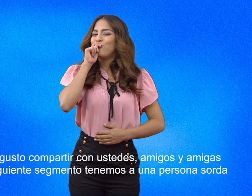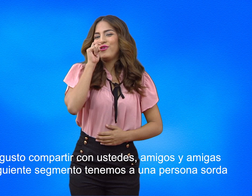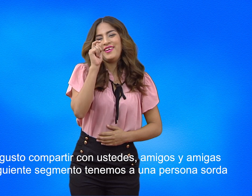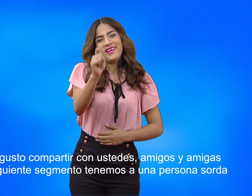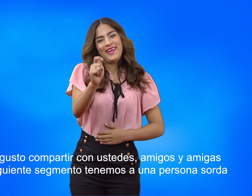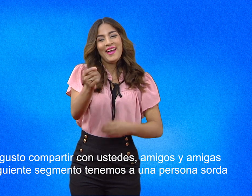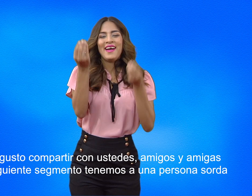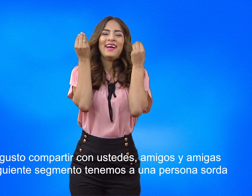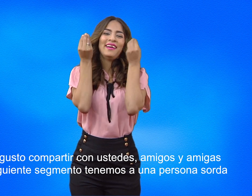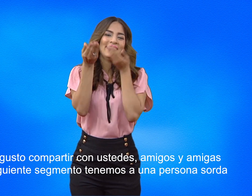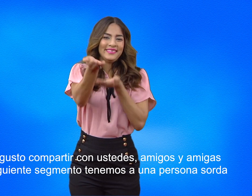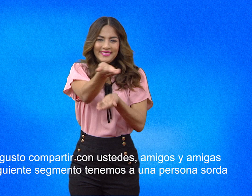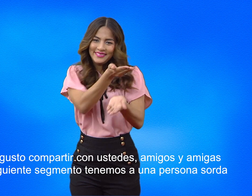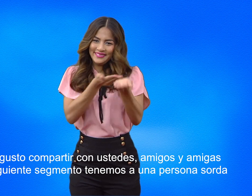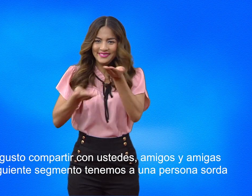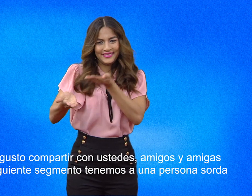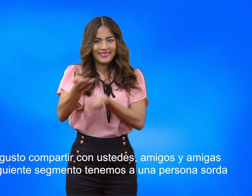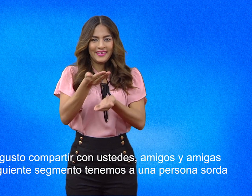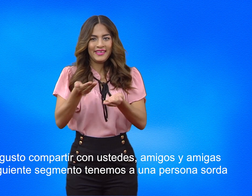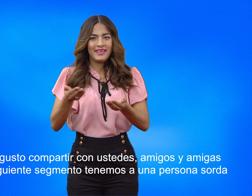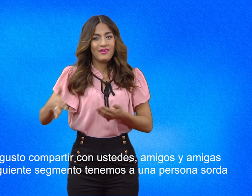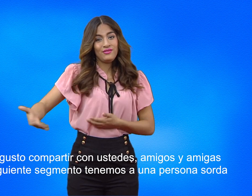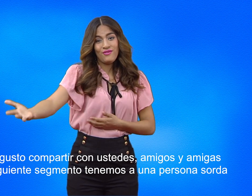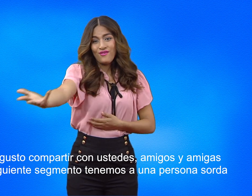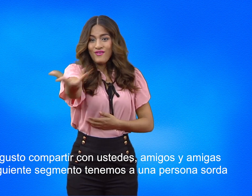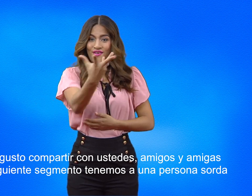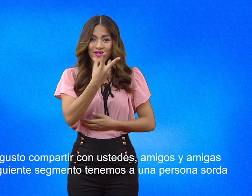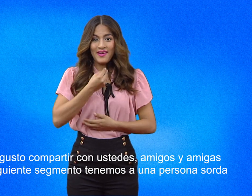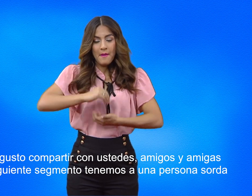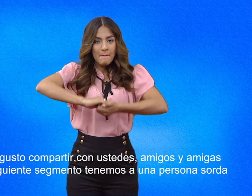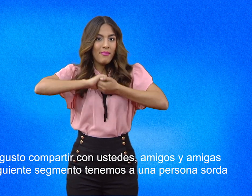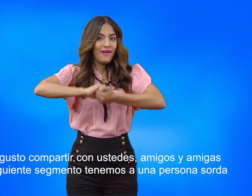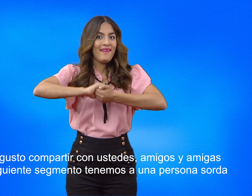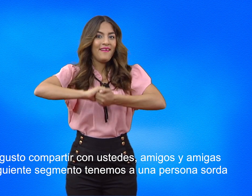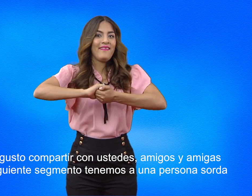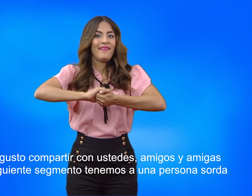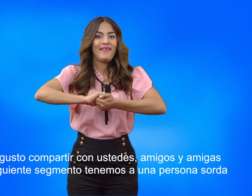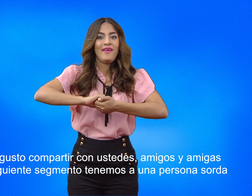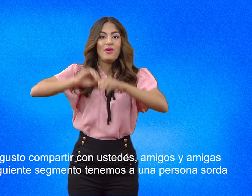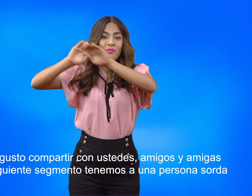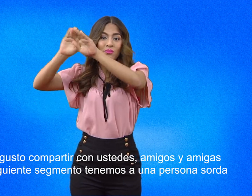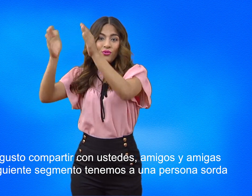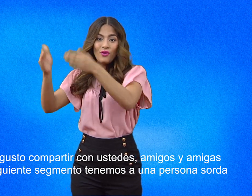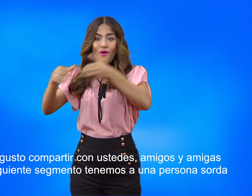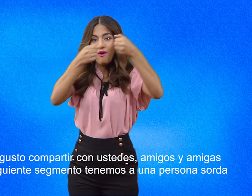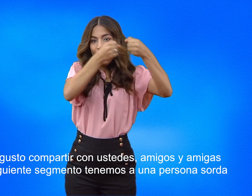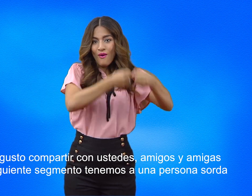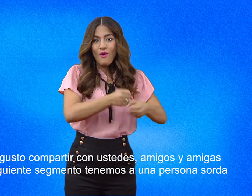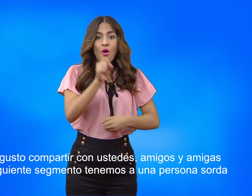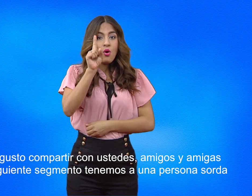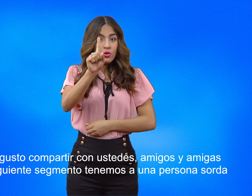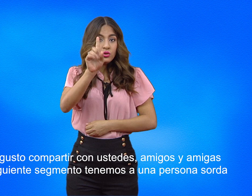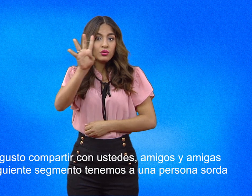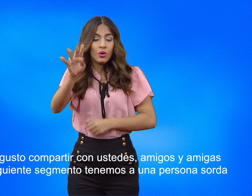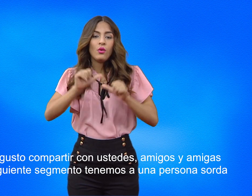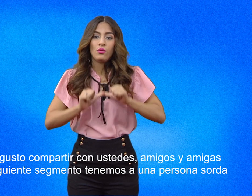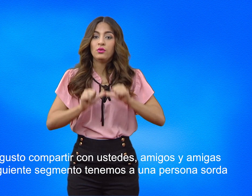Es un gusto compartir con ustedes, amigos y amigas. En el siguiente